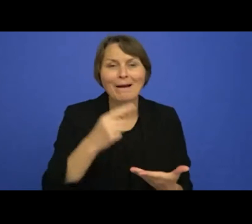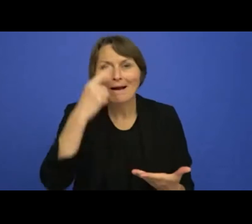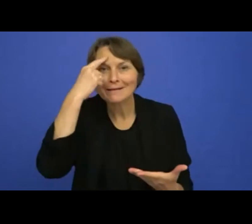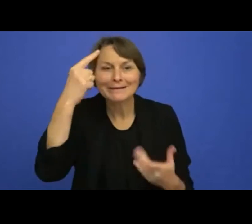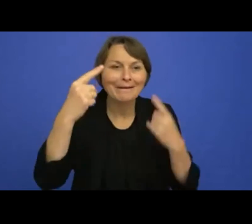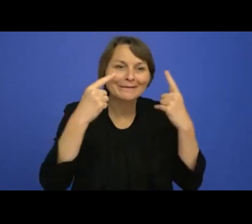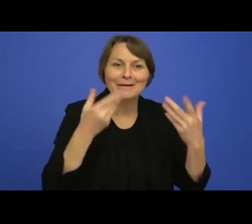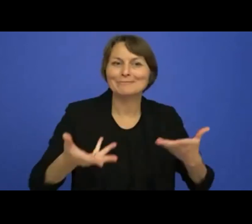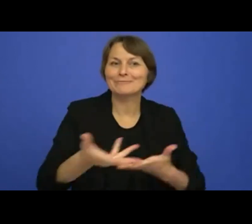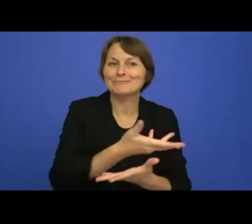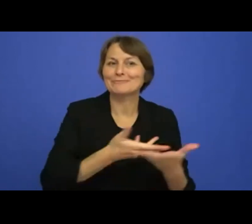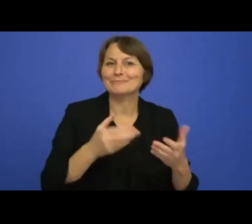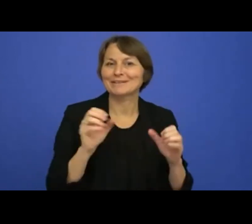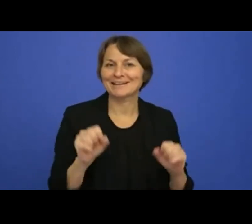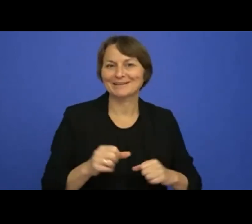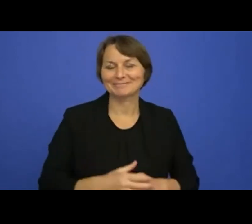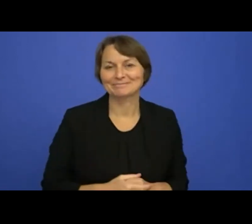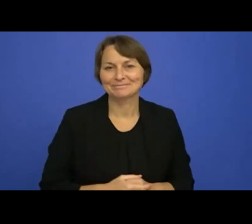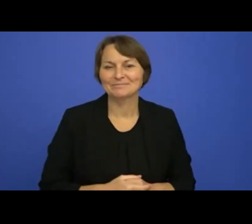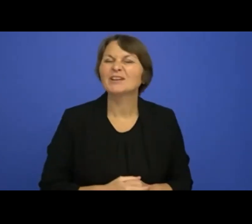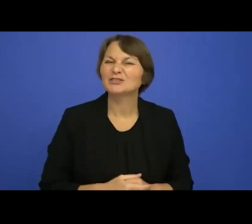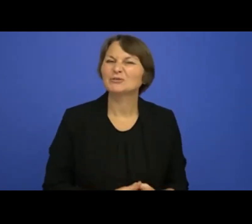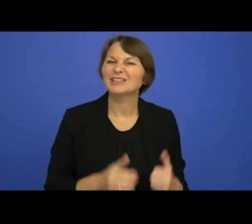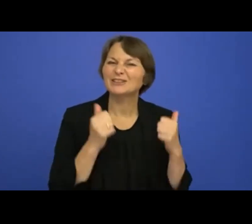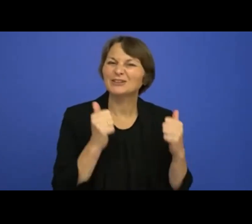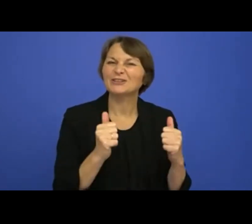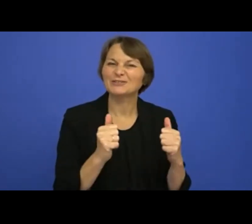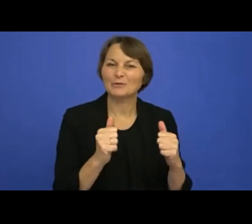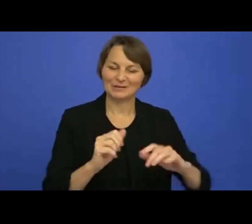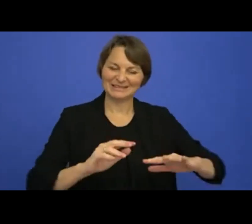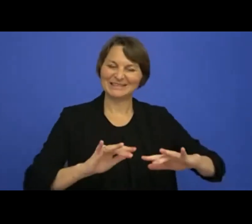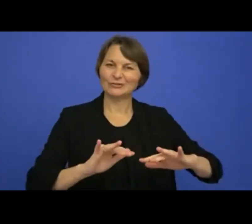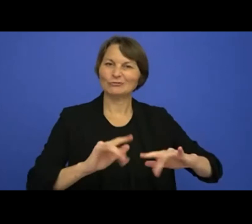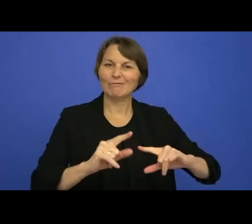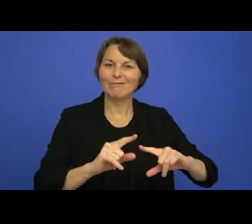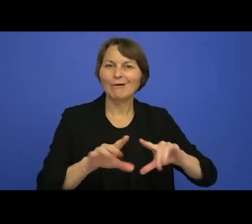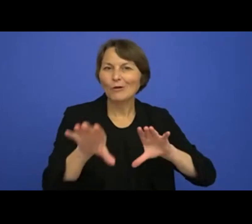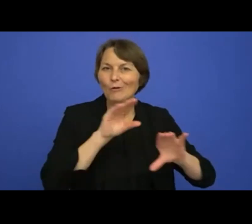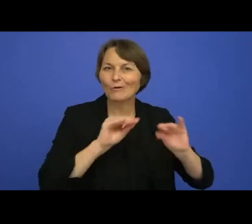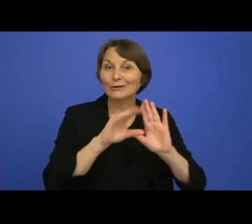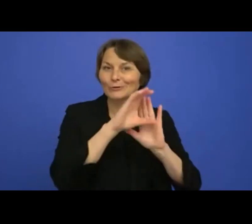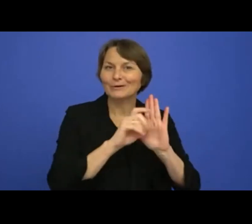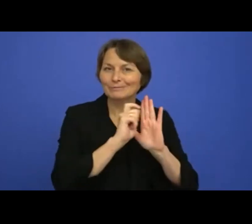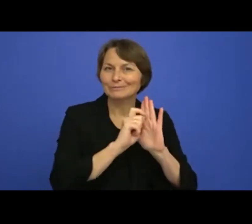les autres, pour partager, collaborer dans le développement numérique de